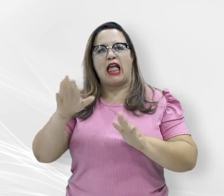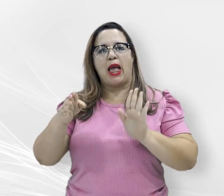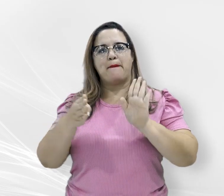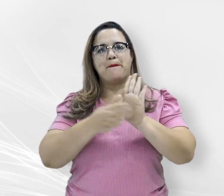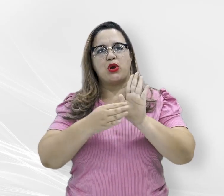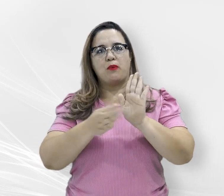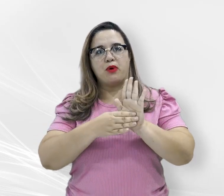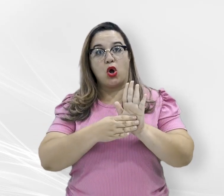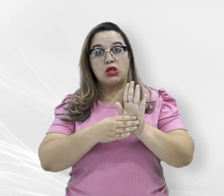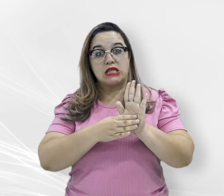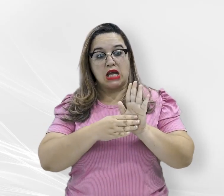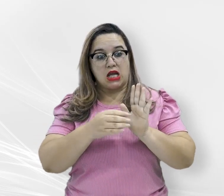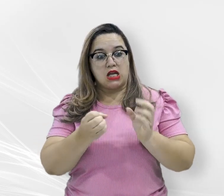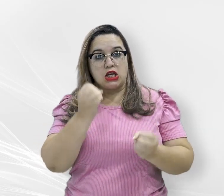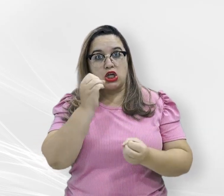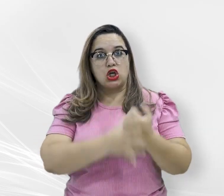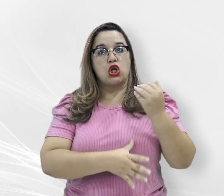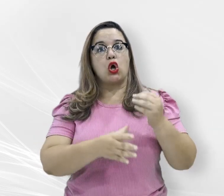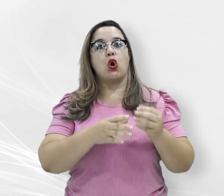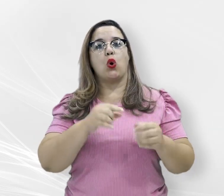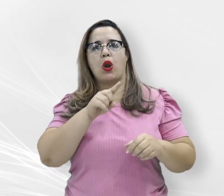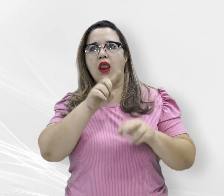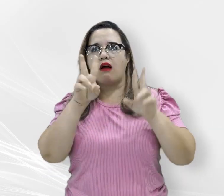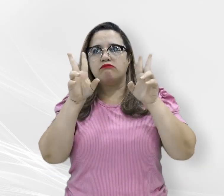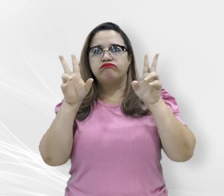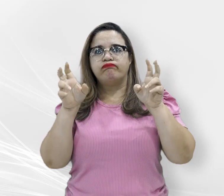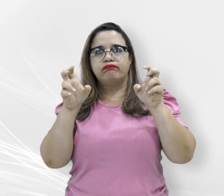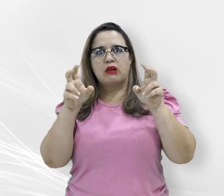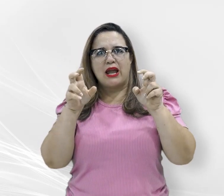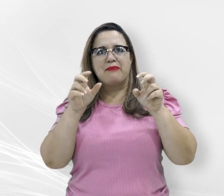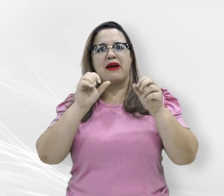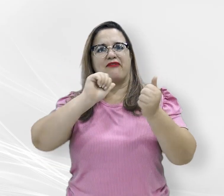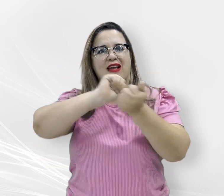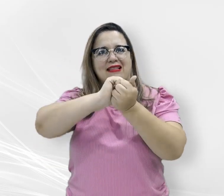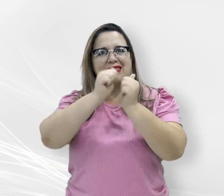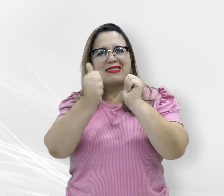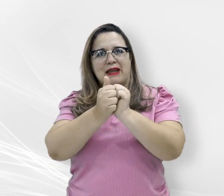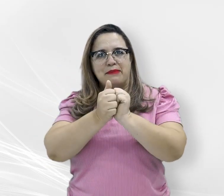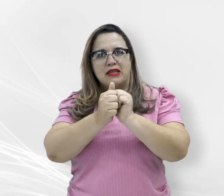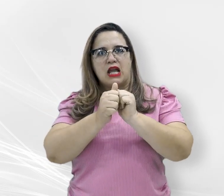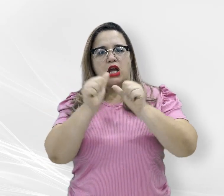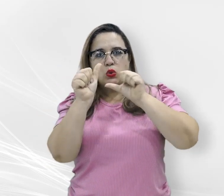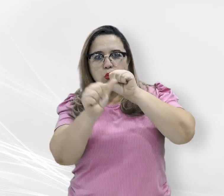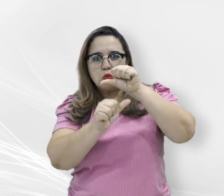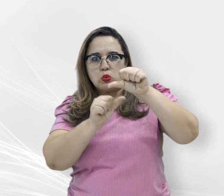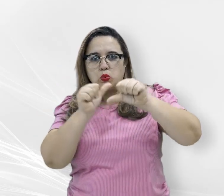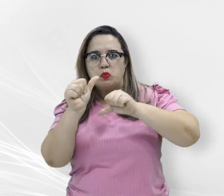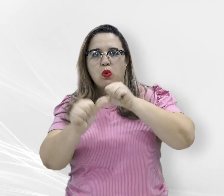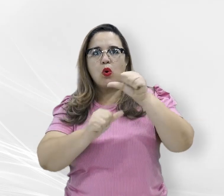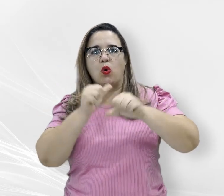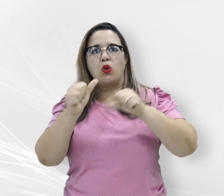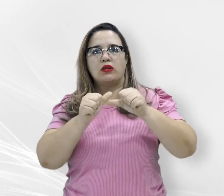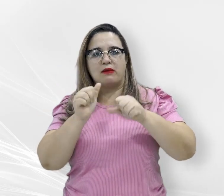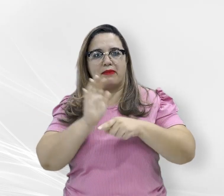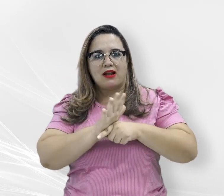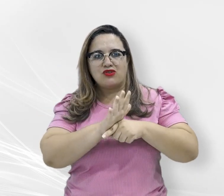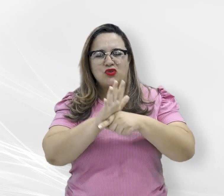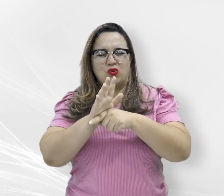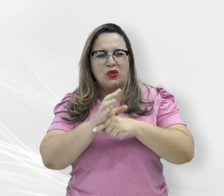da medida provisória, cujo teor foi radicalmente modificado para prever medidas que vão trazer impacto negativo nas condições e